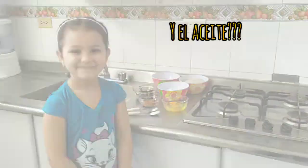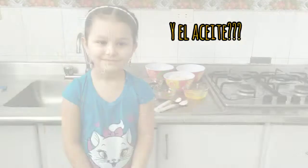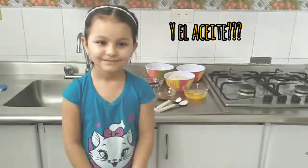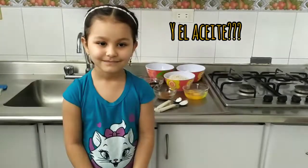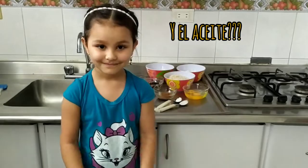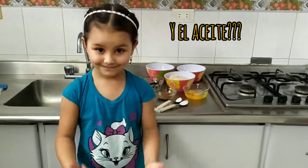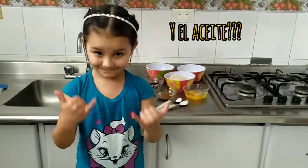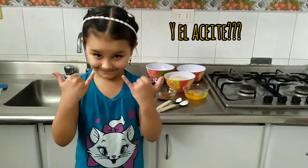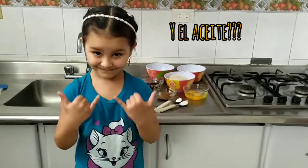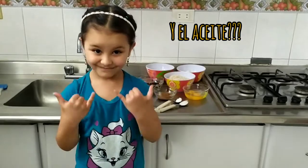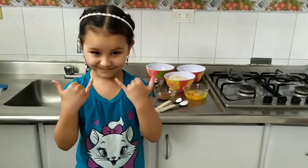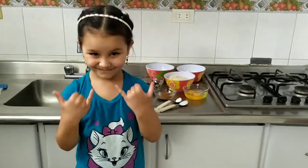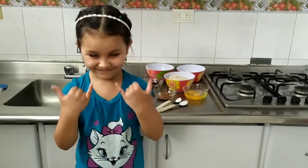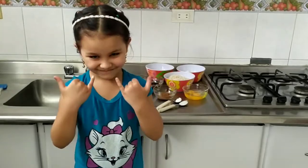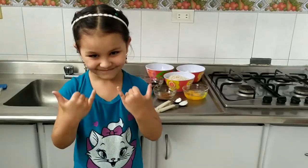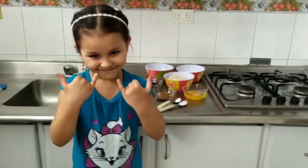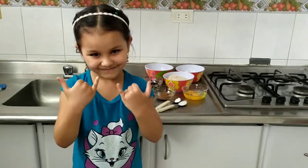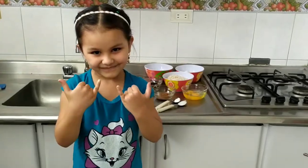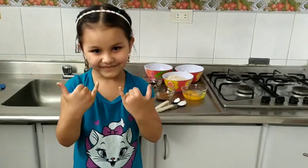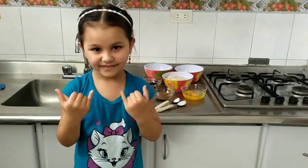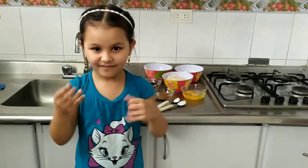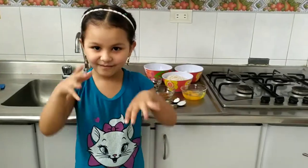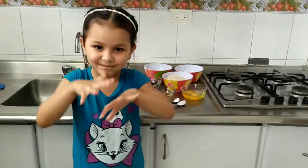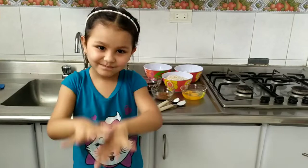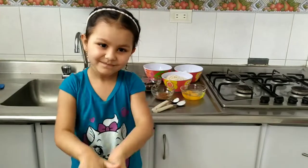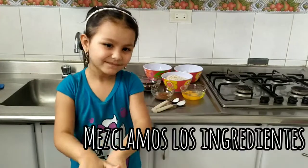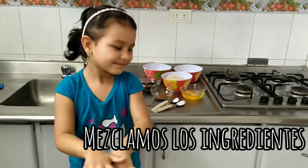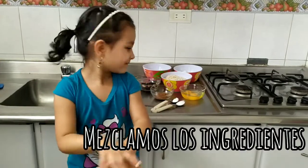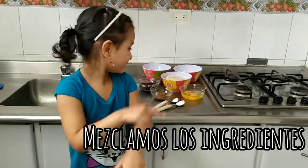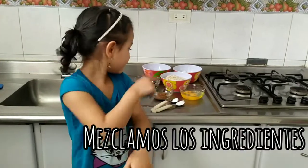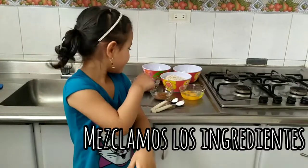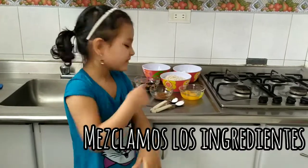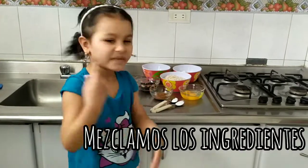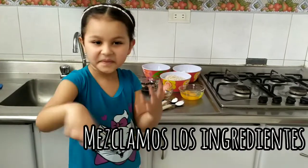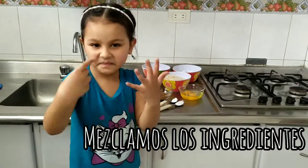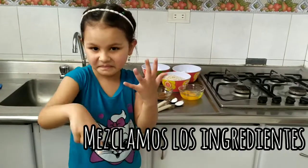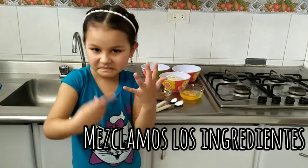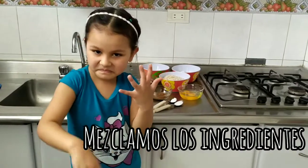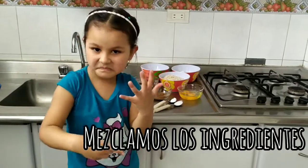No dijo el aceite. Ahora mezclamos todos los ingredientes.